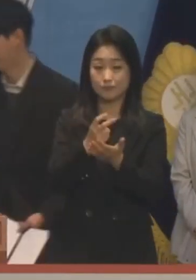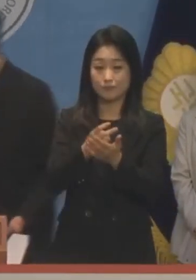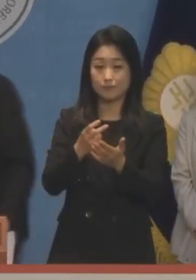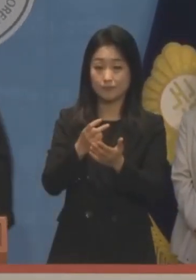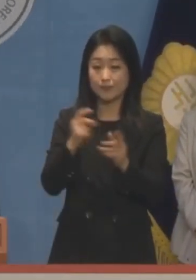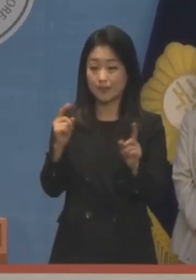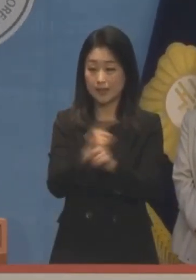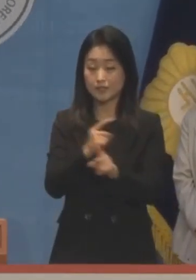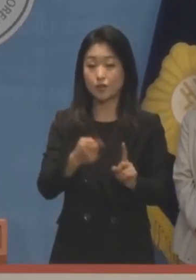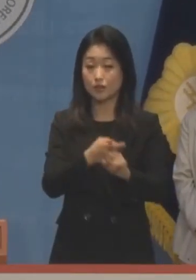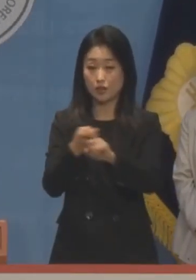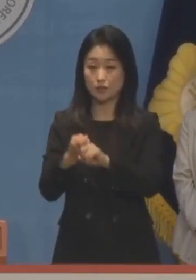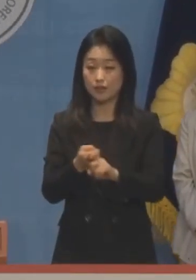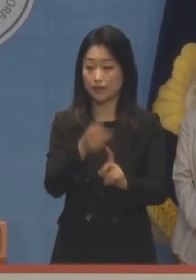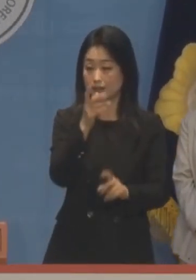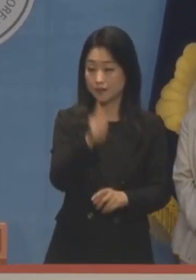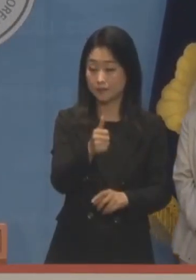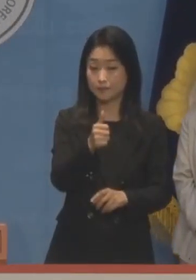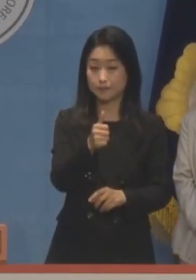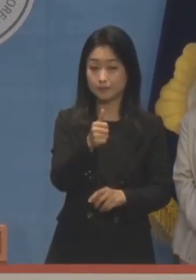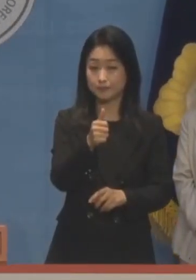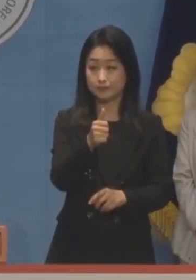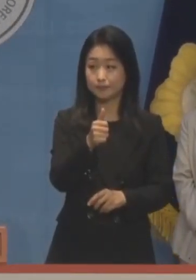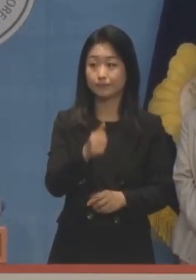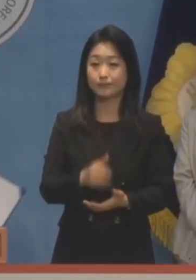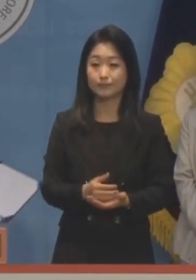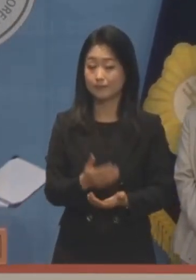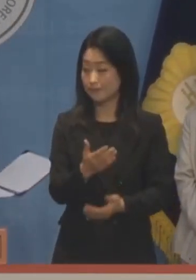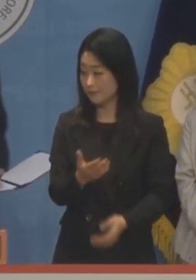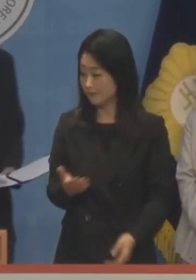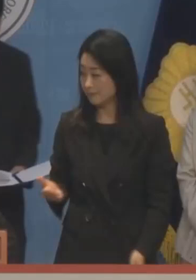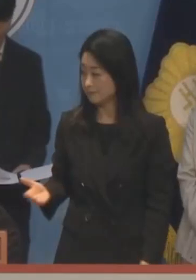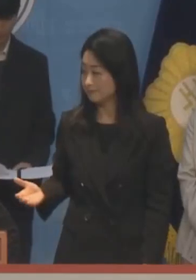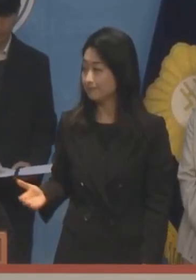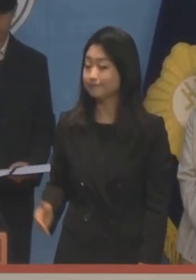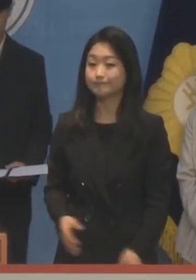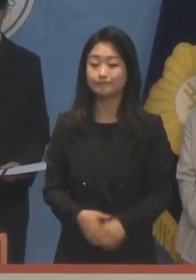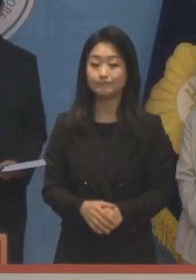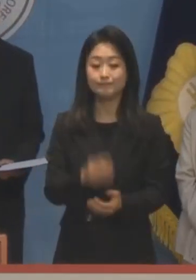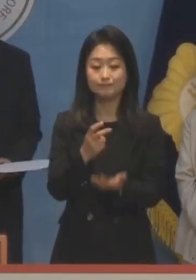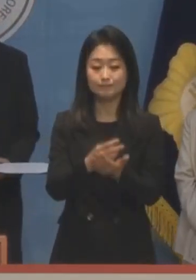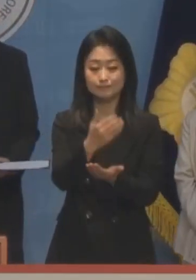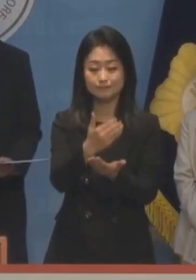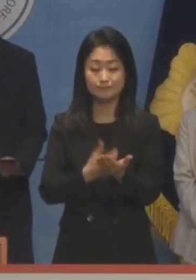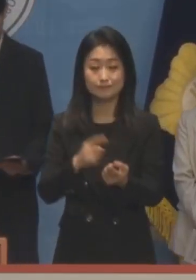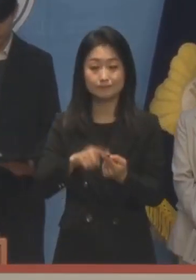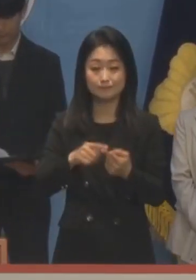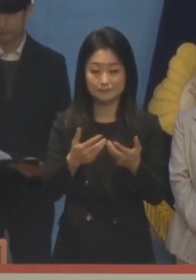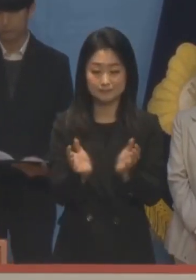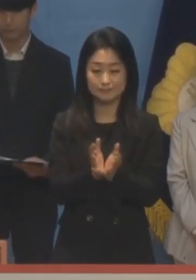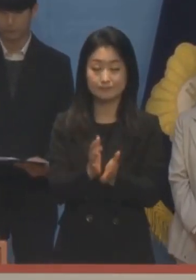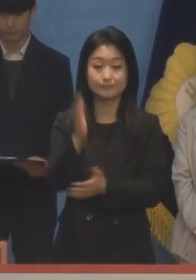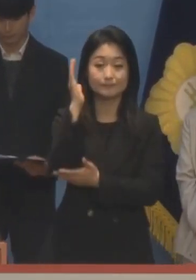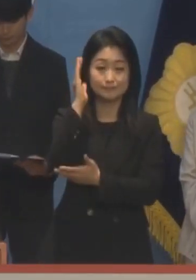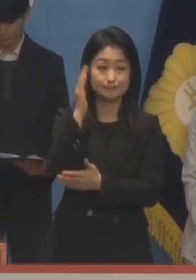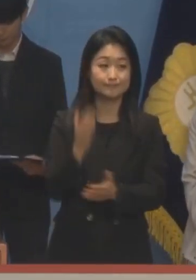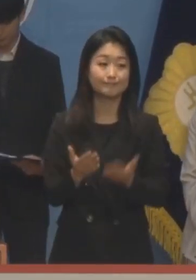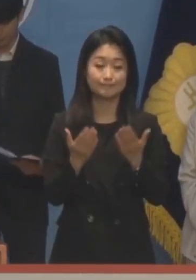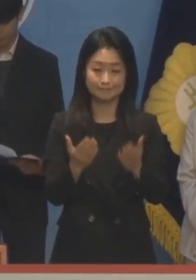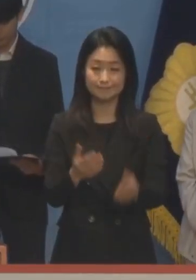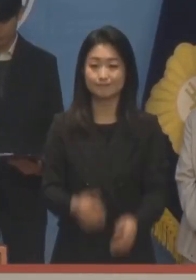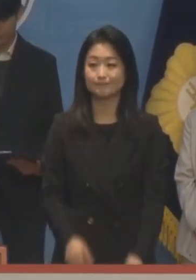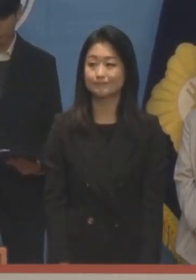이찬우 공동위원장님, 김태현 위원님을 앞으로 모시고 세트법에 대한 장애인 단체의 의견을 듣도록